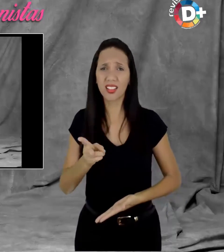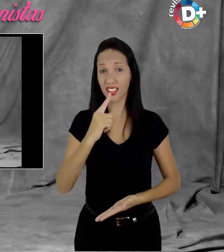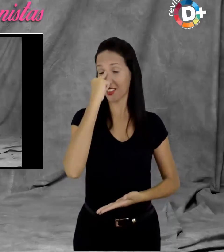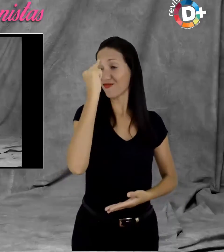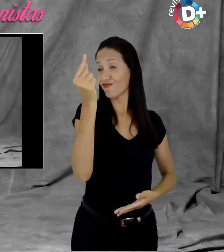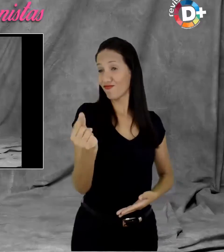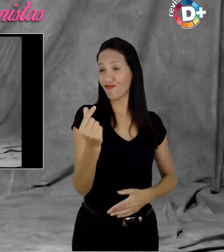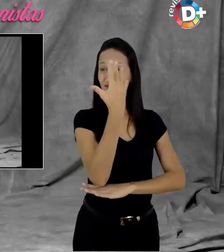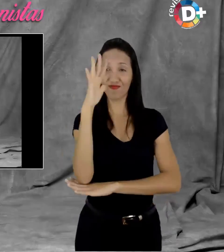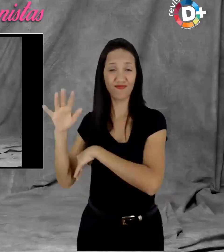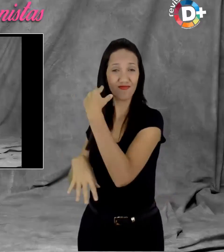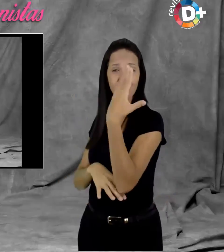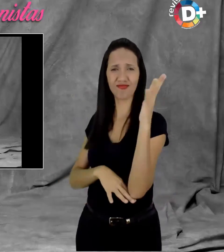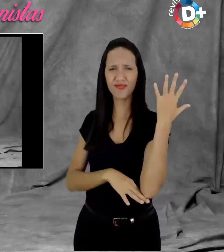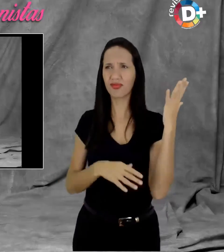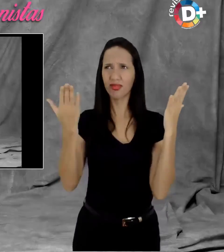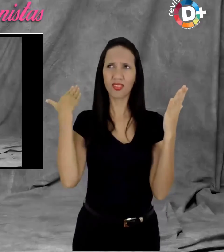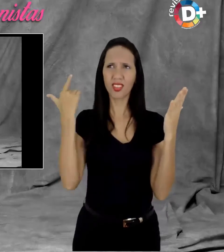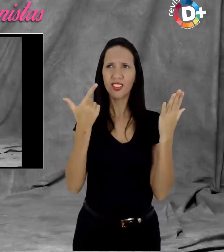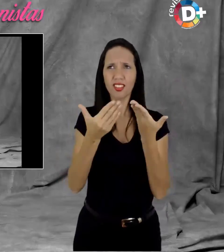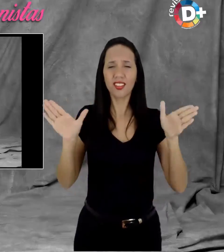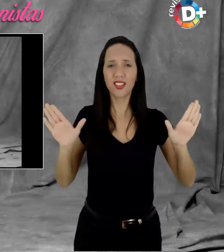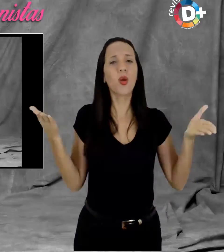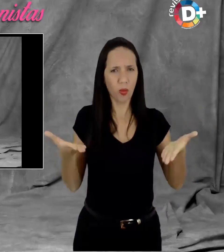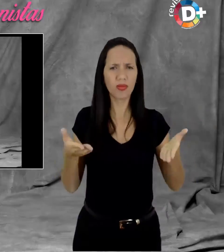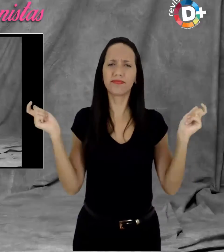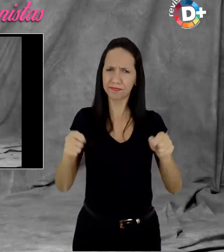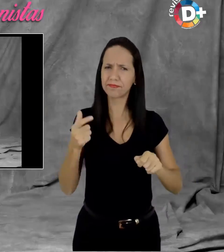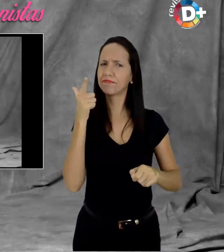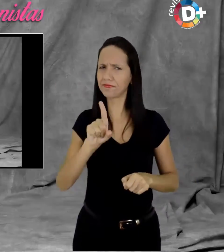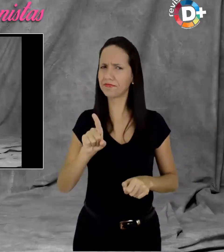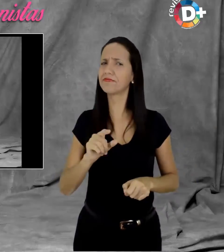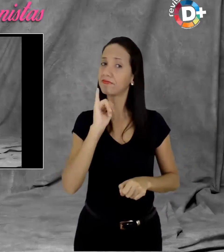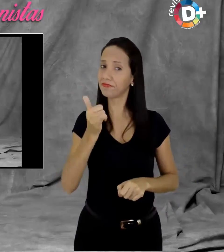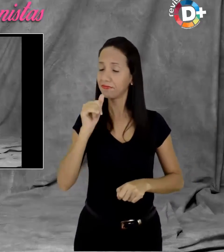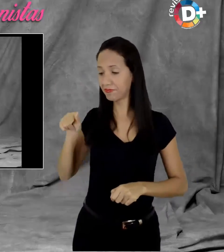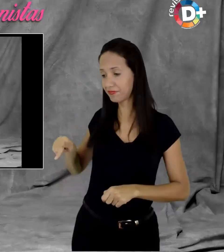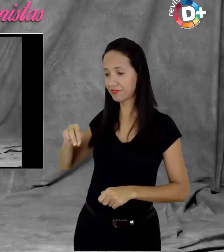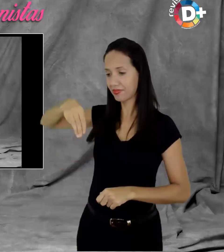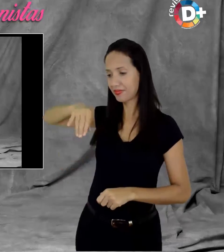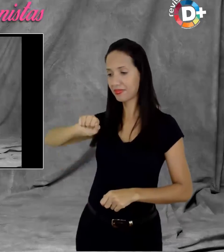que eu queria. Na época não tinha tanta abertura, hoje tem mais, diz Mila.